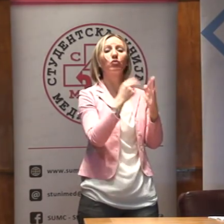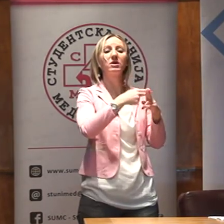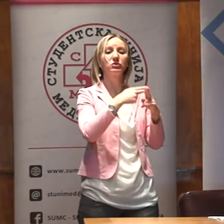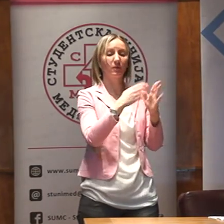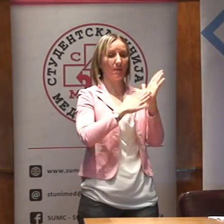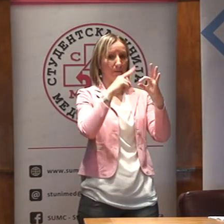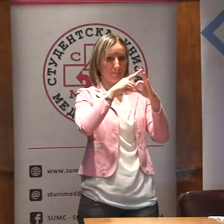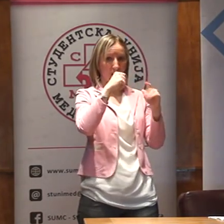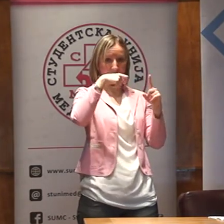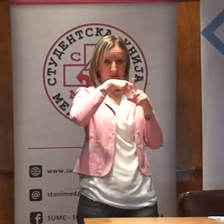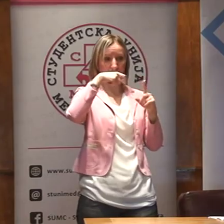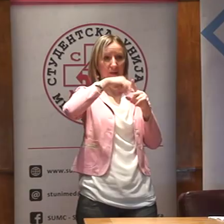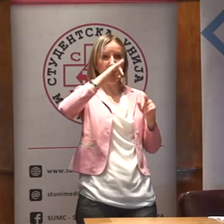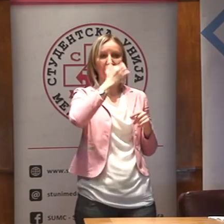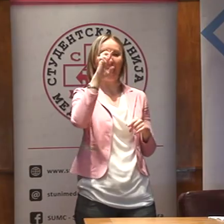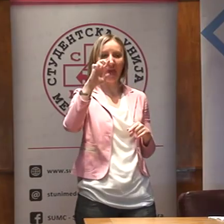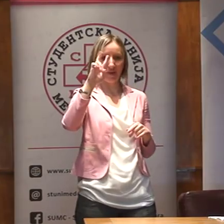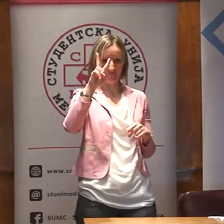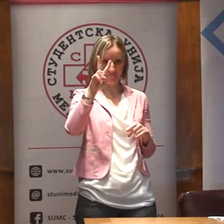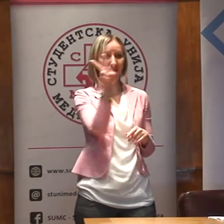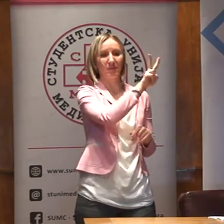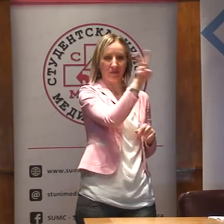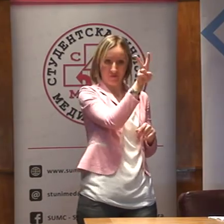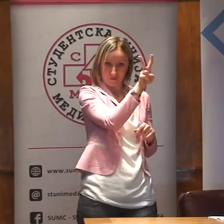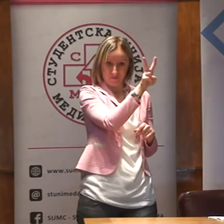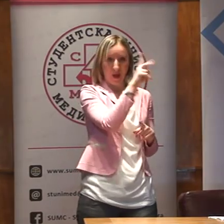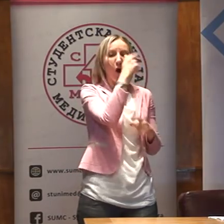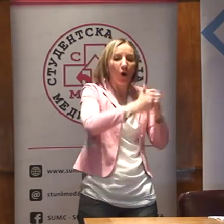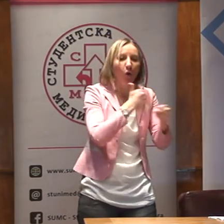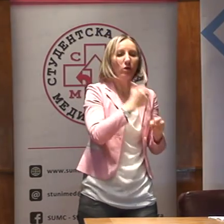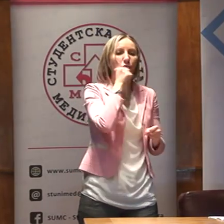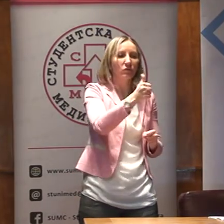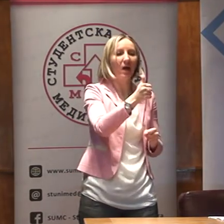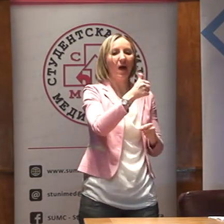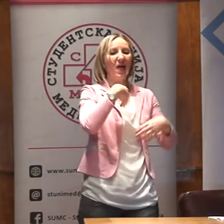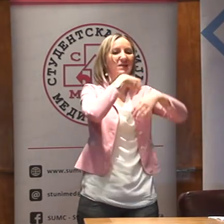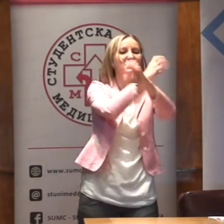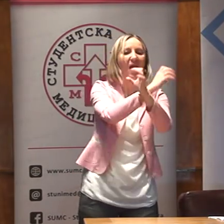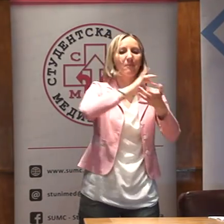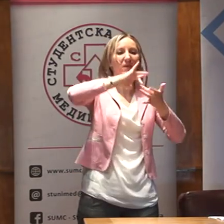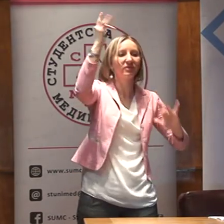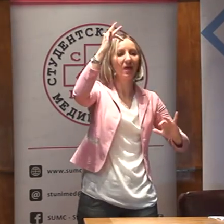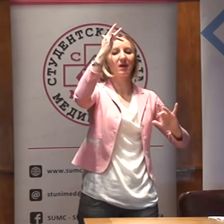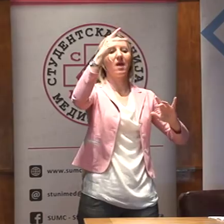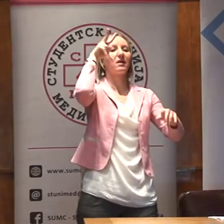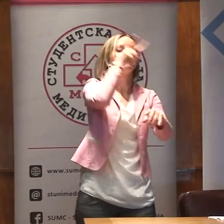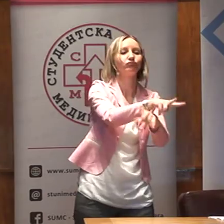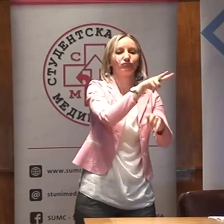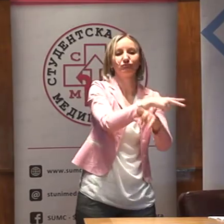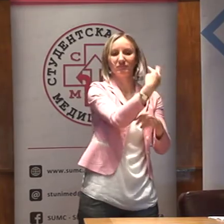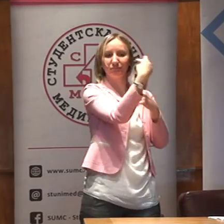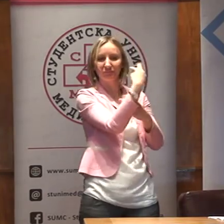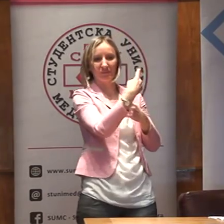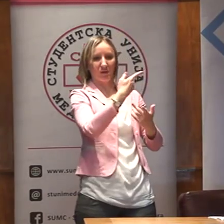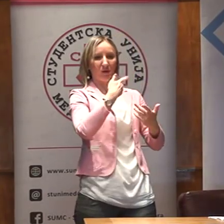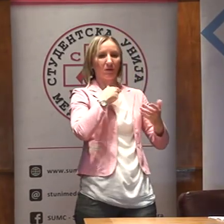tumačem, gospodinom Markom Kejlom. Njih dvoje su godinu dana bili u kontaktu sa